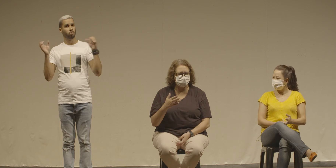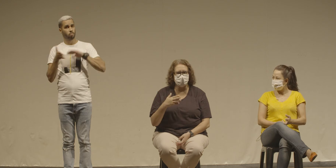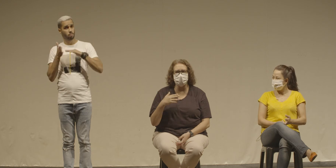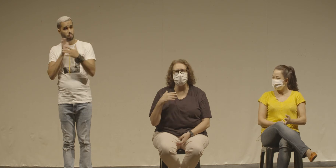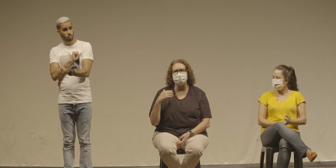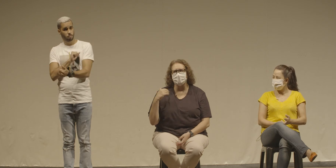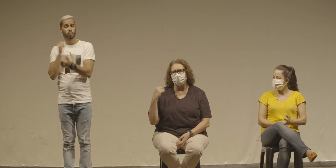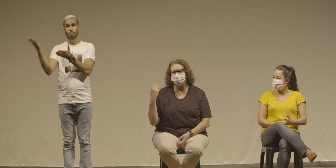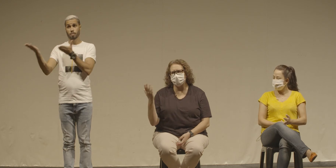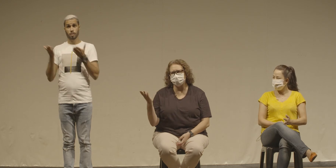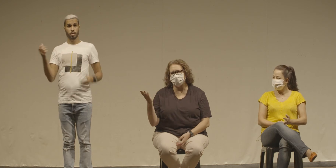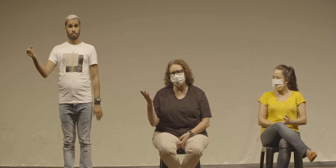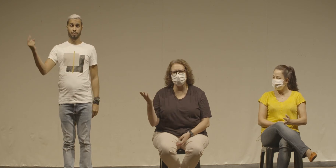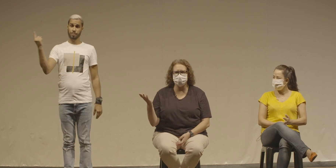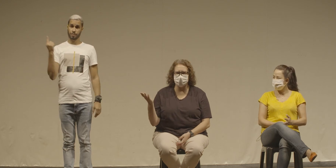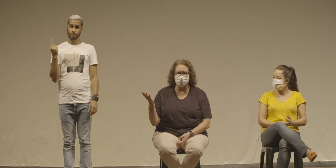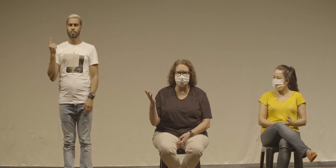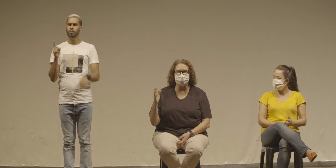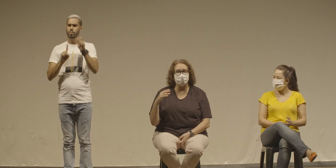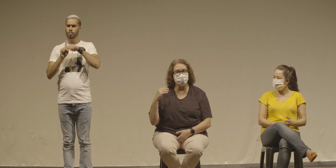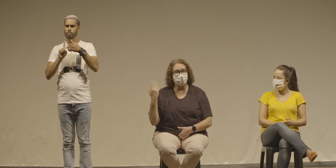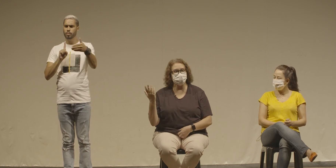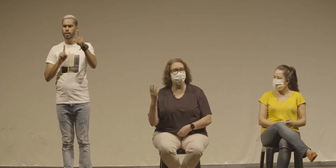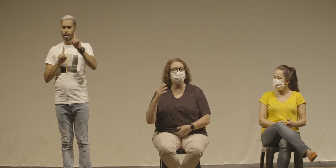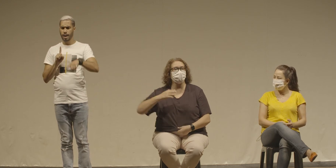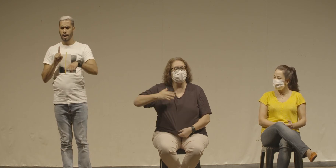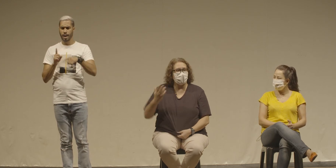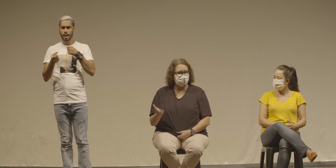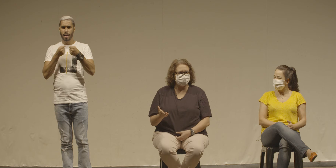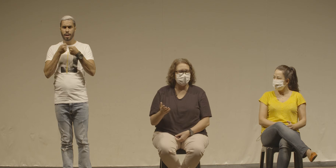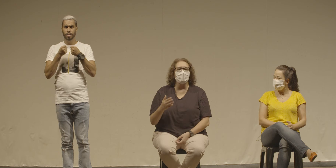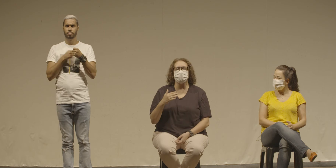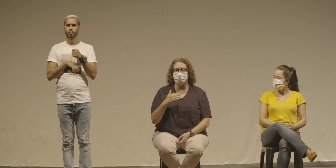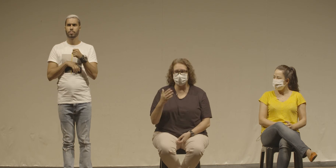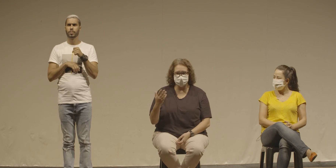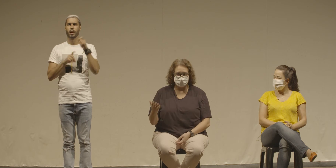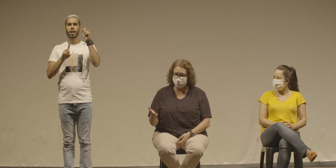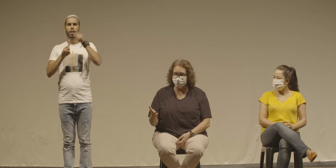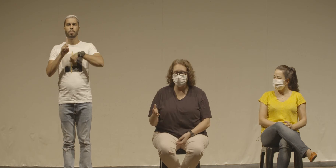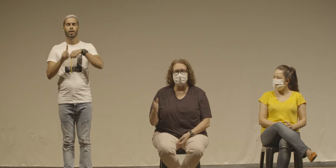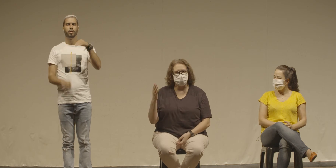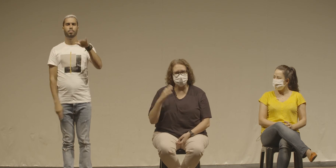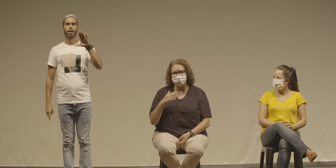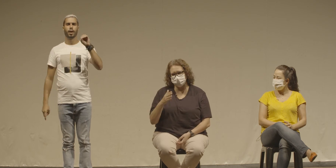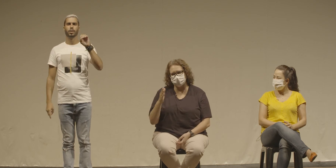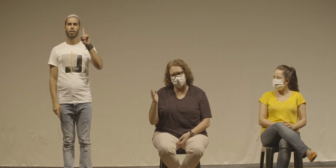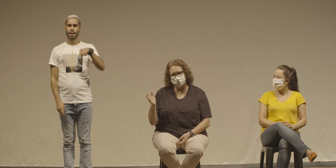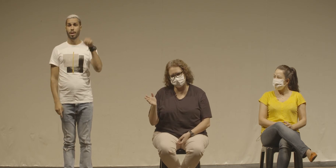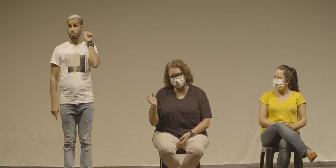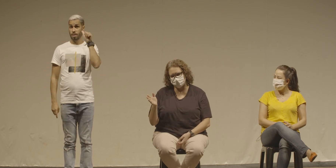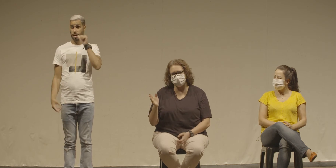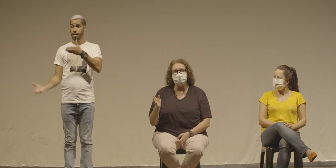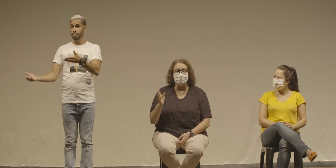recebendo pessoas. Esse mês eu acho que são jornalistas, o mês de março vão ser mulheres, porque é o mês da mulher, todo mundo